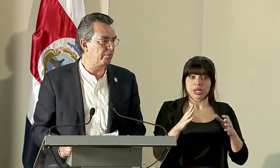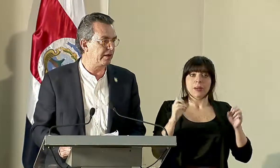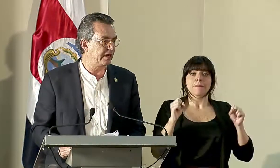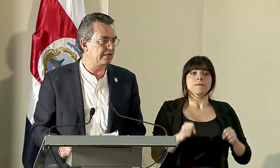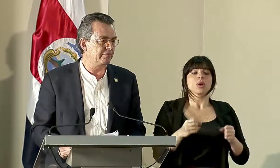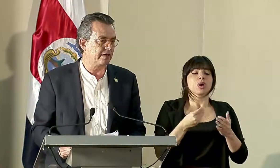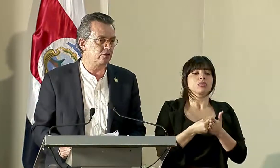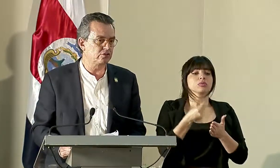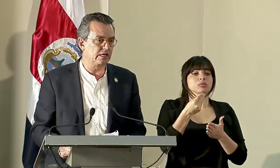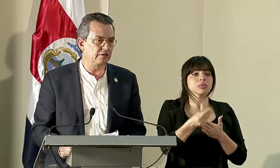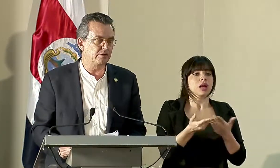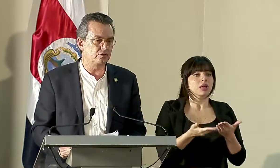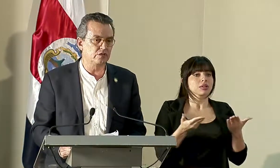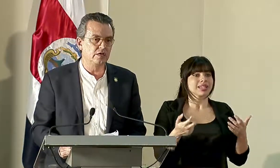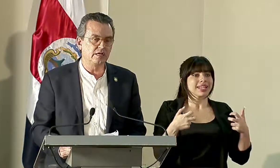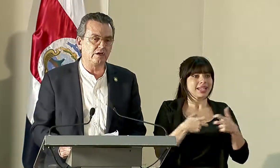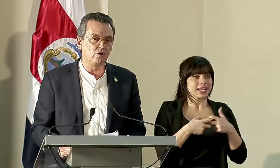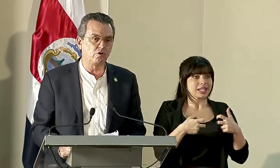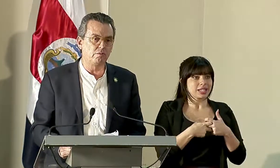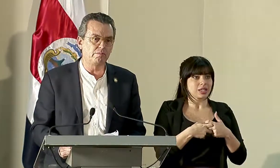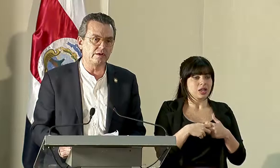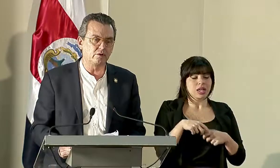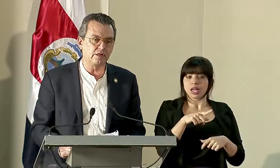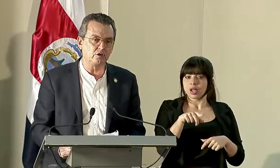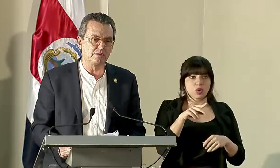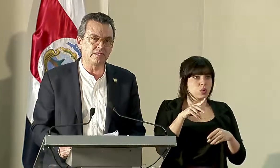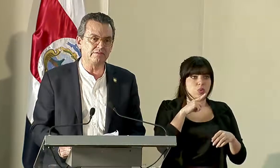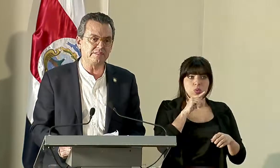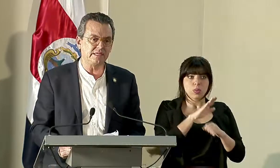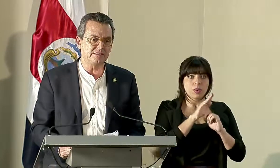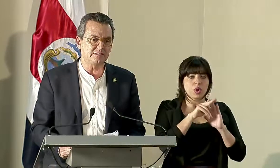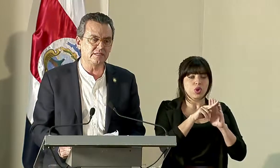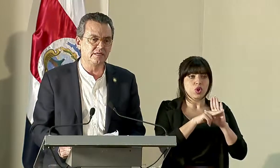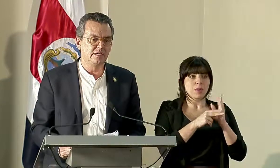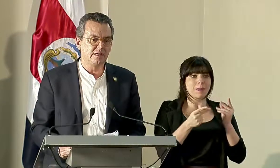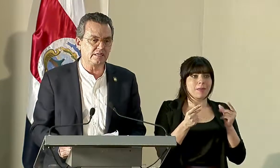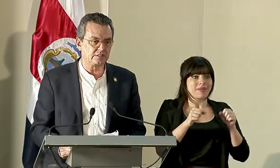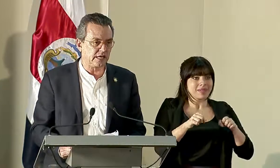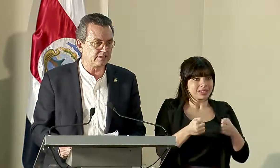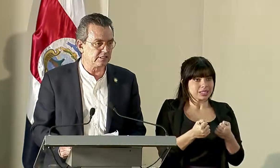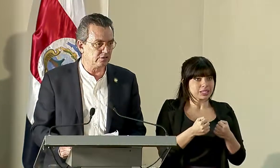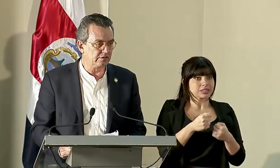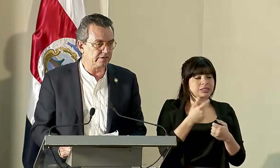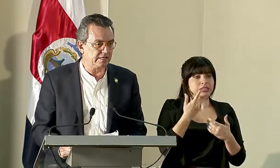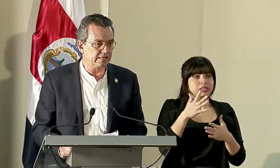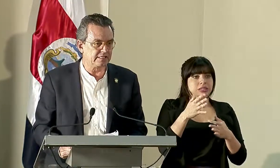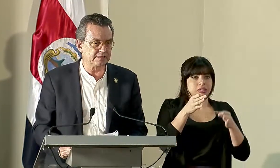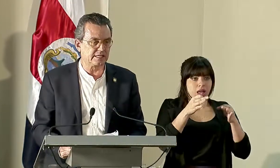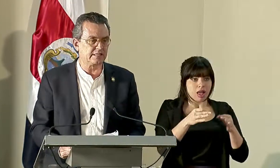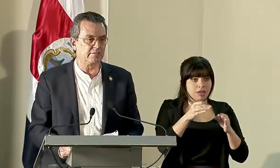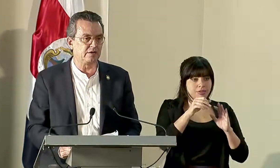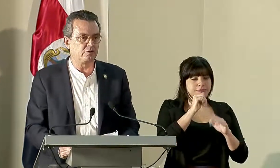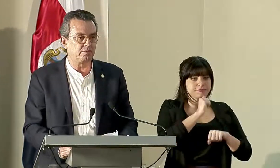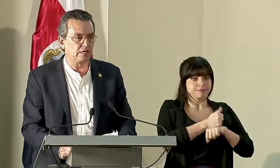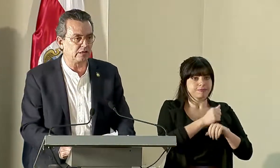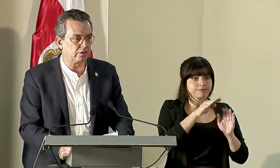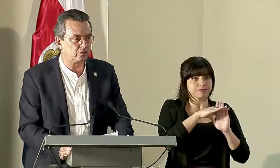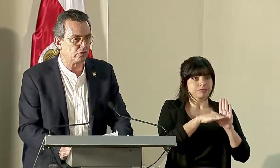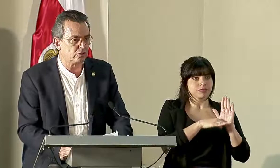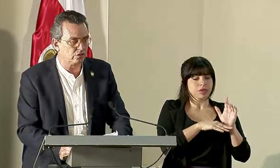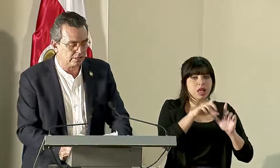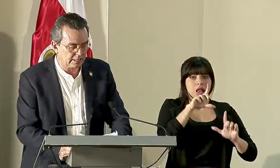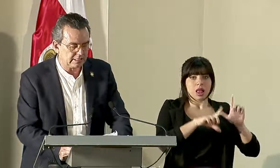puede comprar artefactos eléctricos que no cumplan con las normas de eficiencia que han sido definidas de antemano por